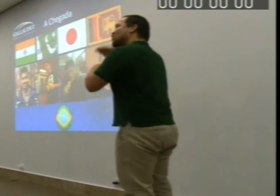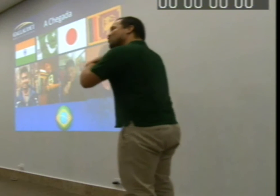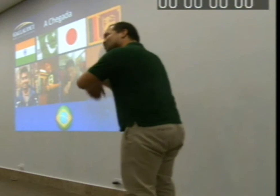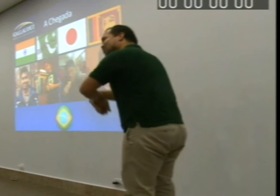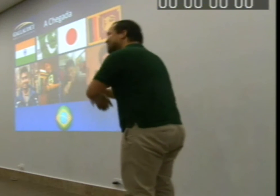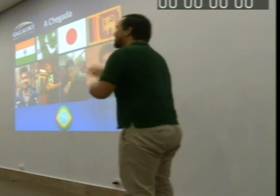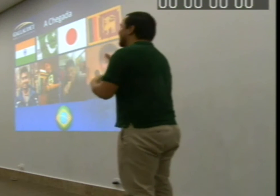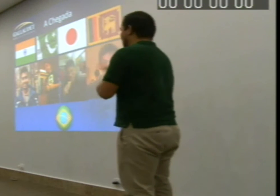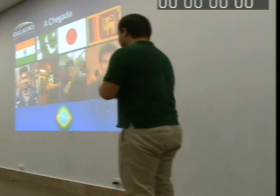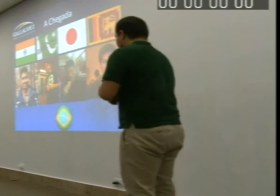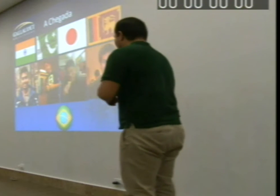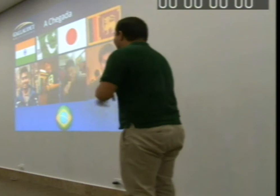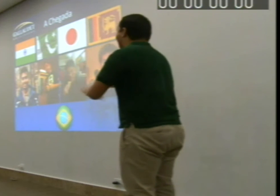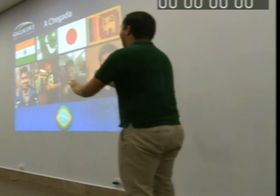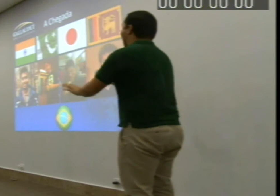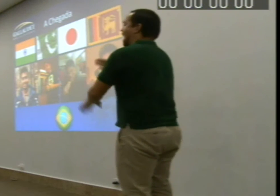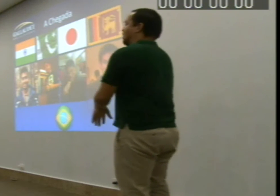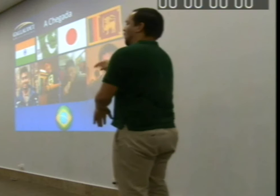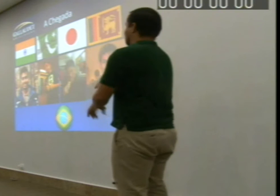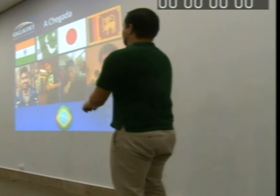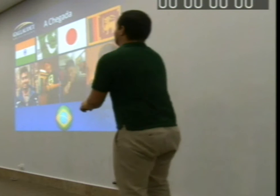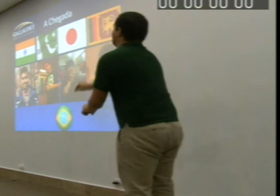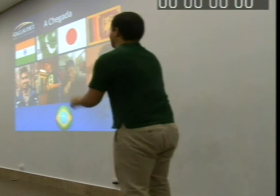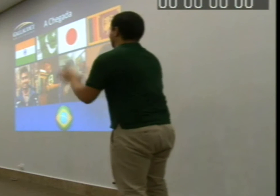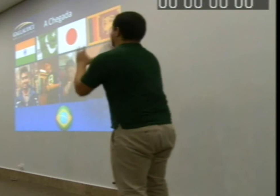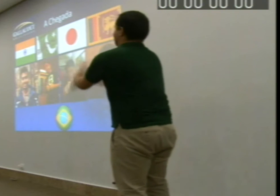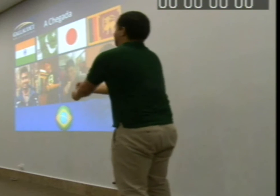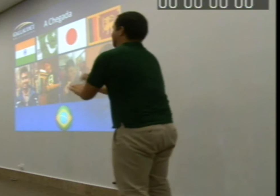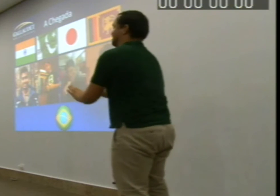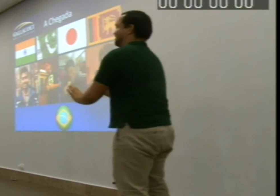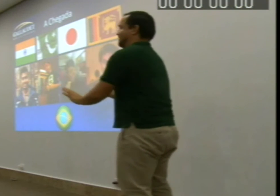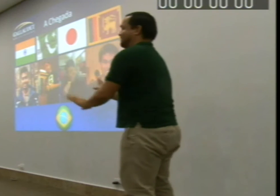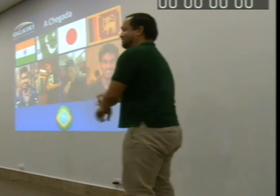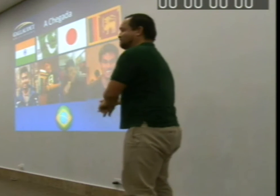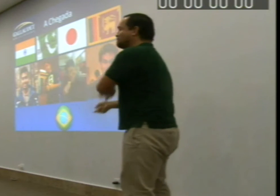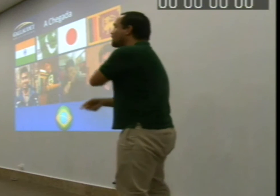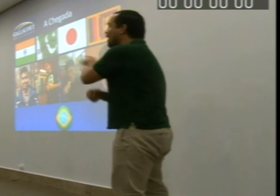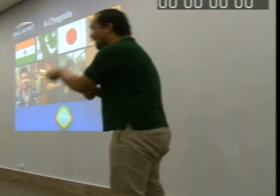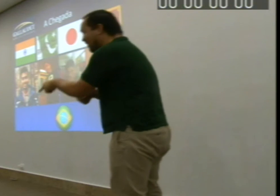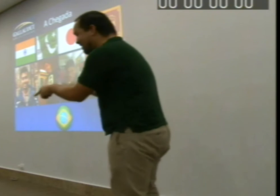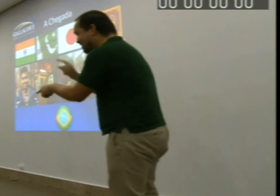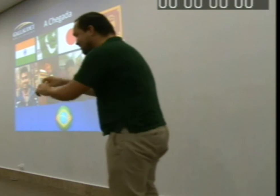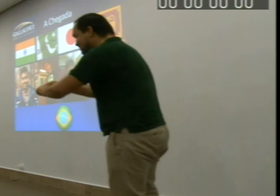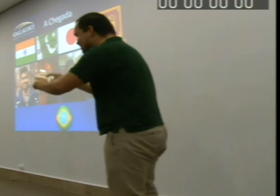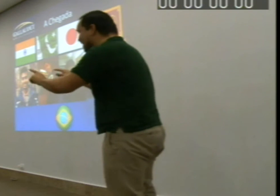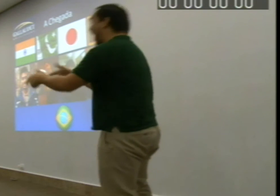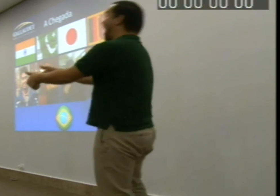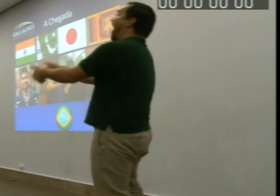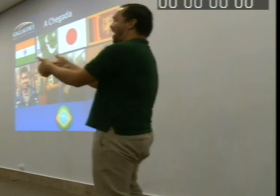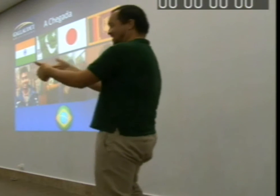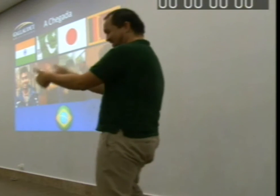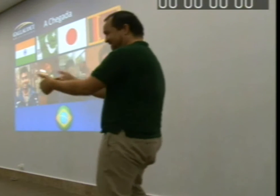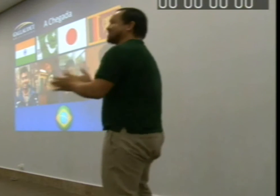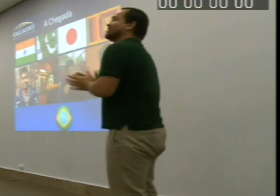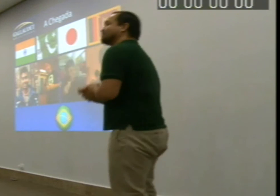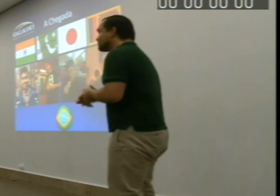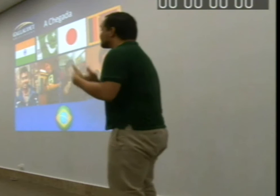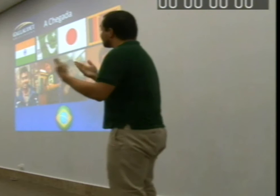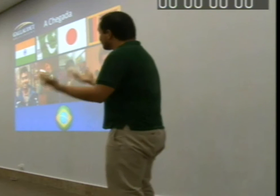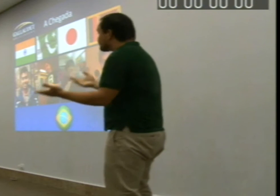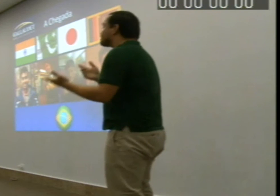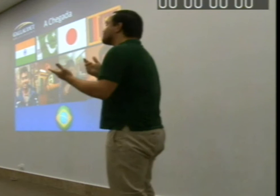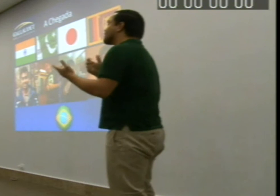Oi boa noite ah não não gosto dela desligava Aí voltava para essa Ah oi